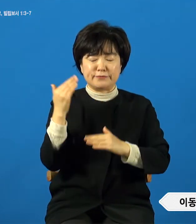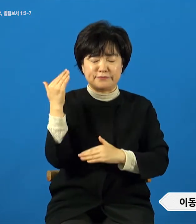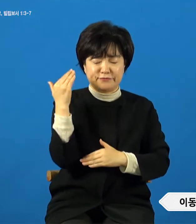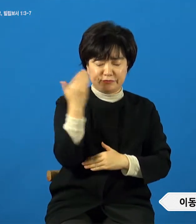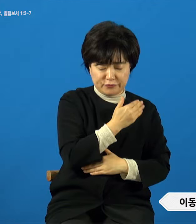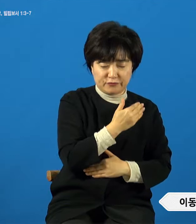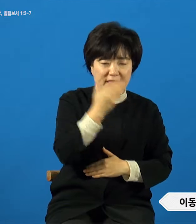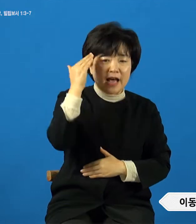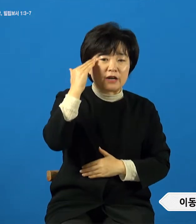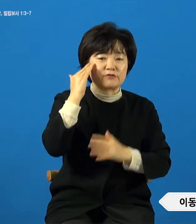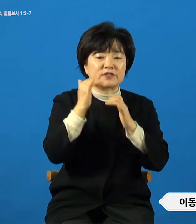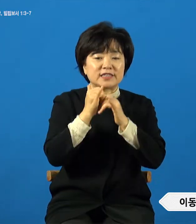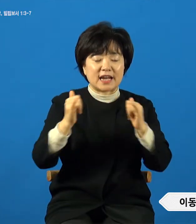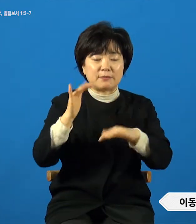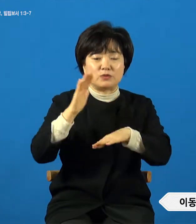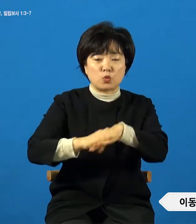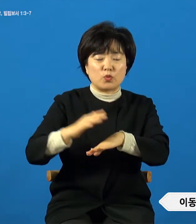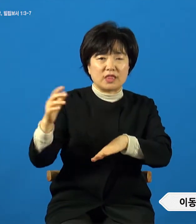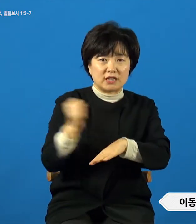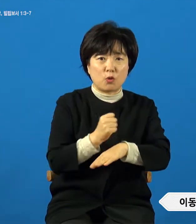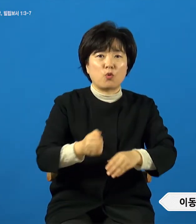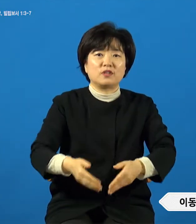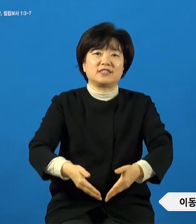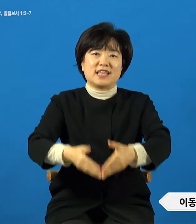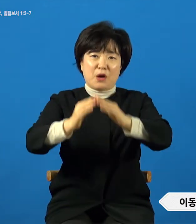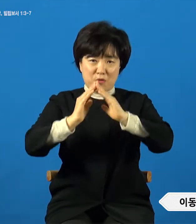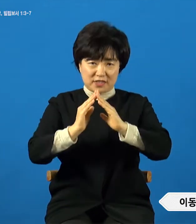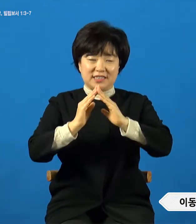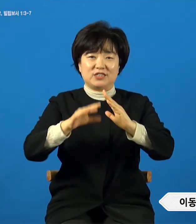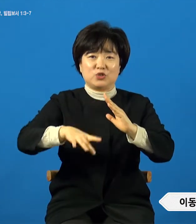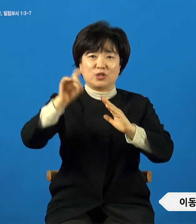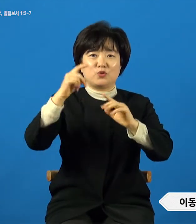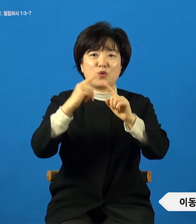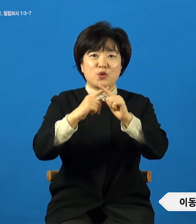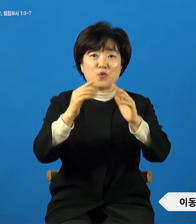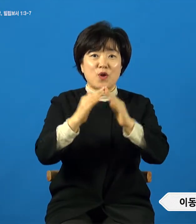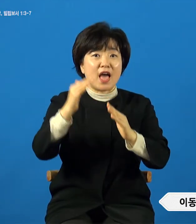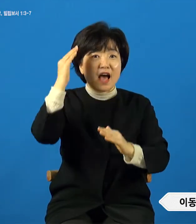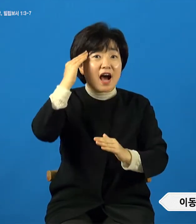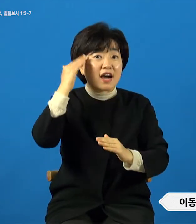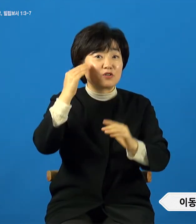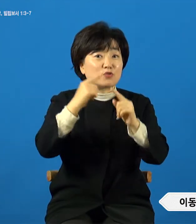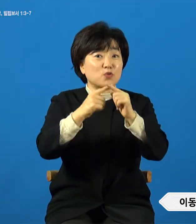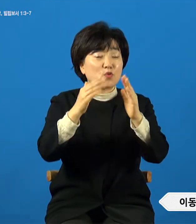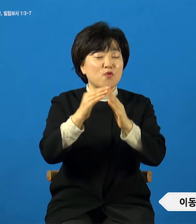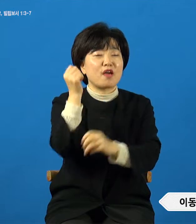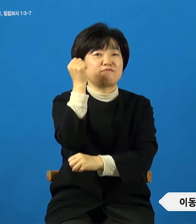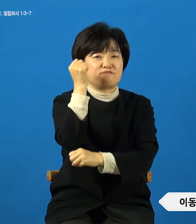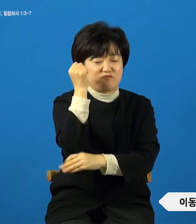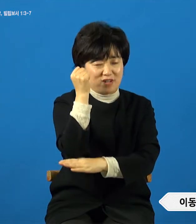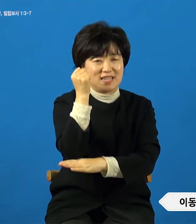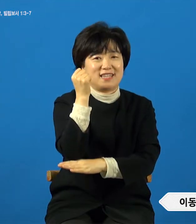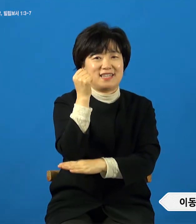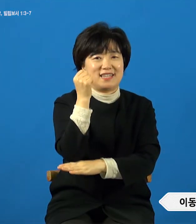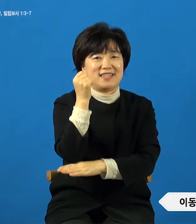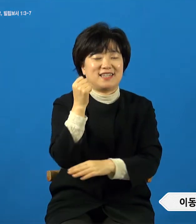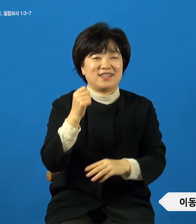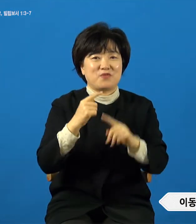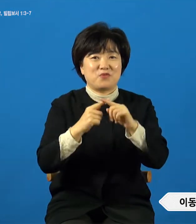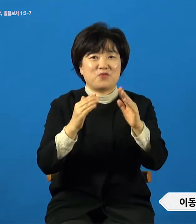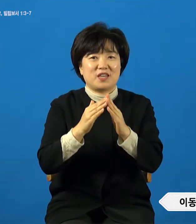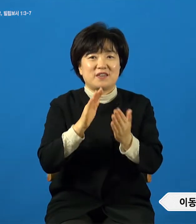의하여 이 강산에 세워진 최초의 교회요 한국 교회의 뿌리가 되는 교회입니다. 이렇게 쓰여